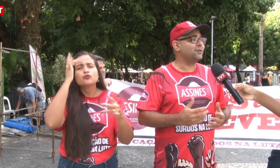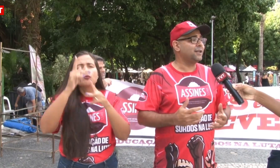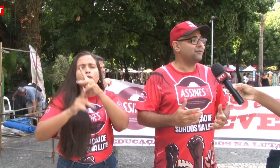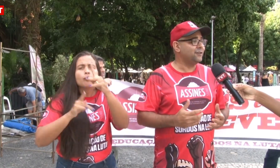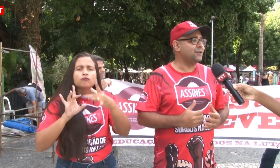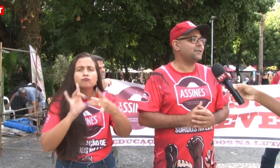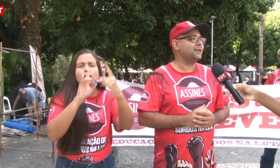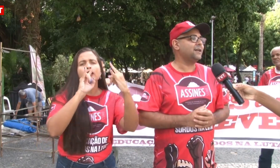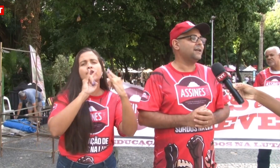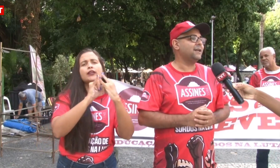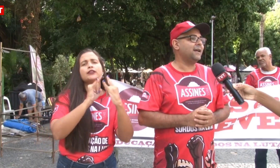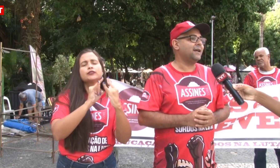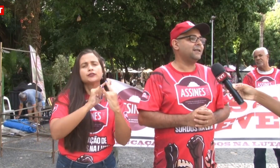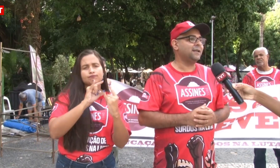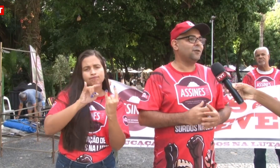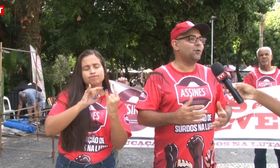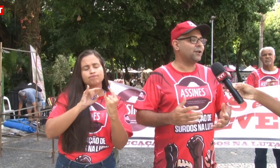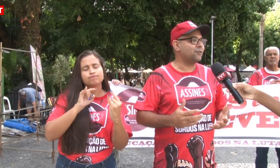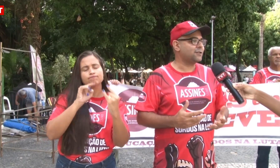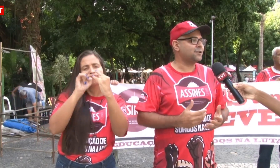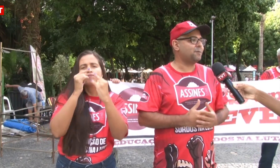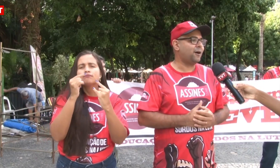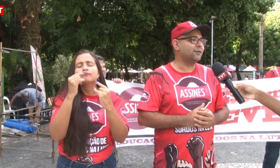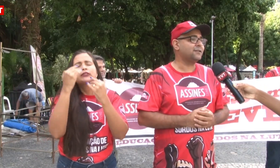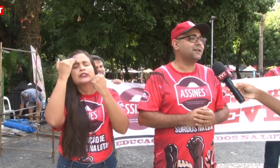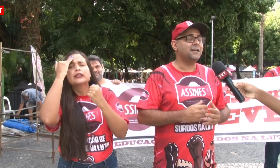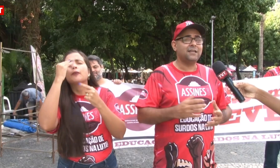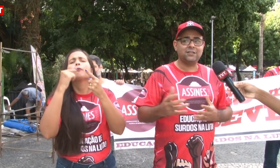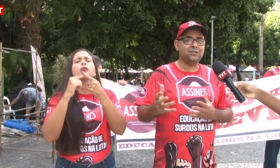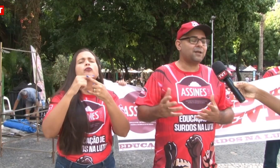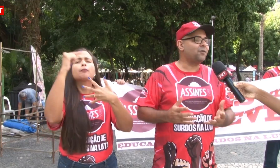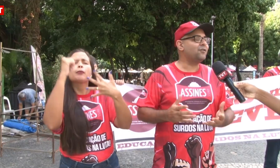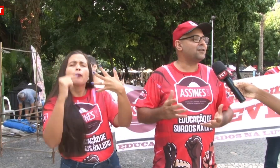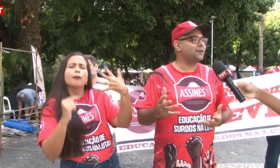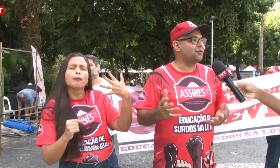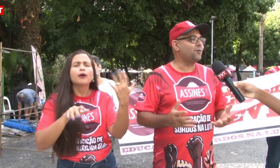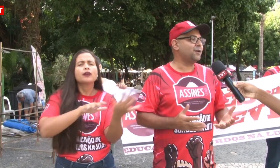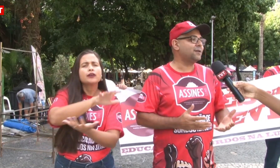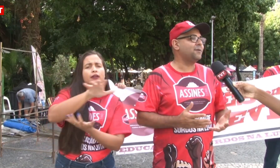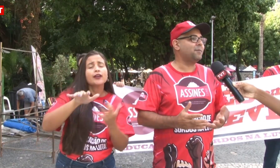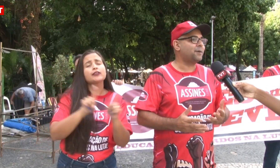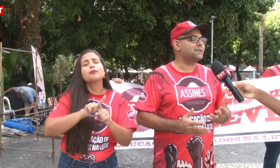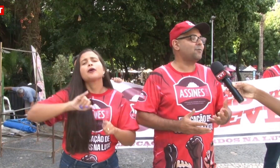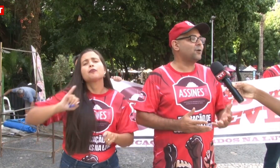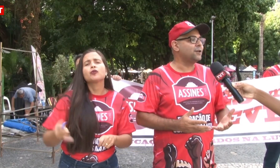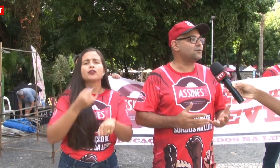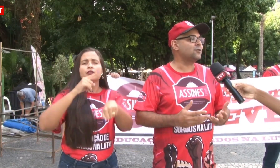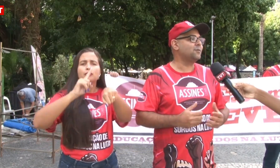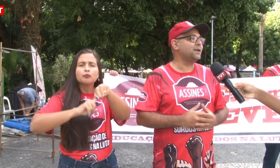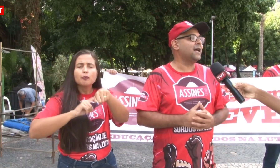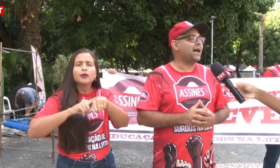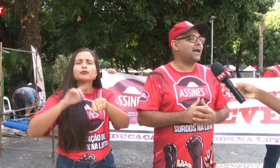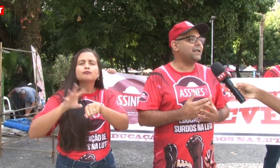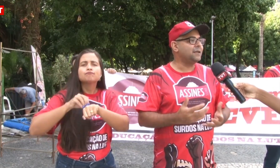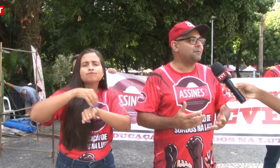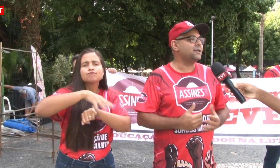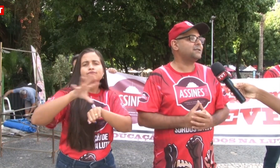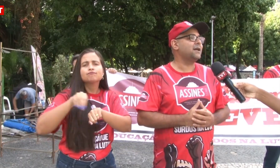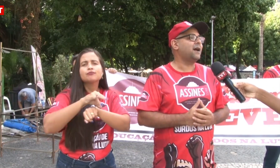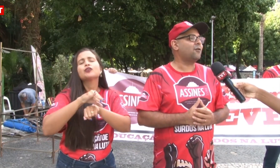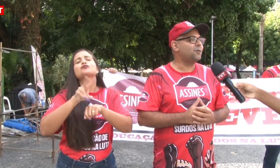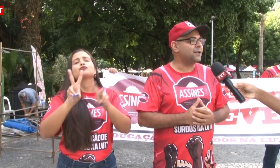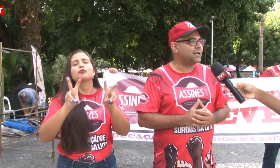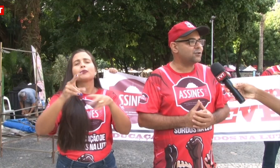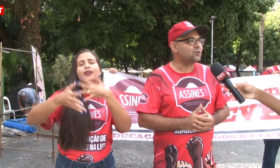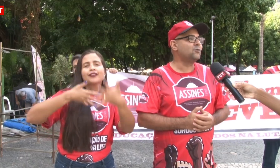do movimento grevista, né, entender um pouquinho nossas pautas. E a gente está aproveitando aqui o momento também para passar um pouquinho sobre a